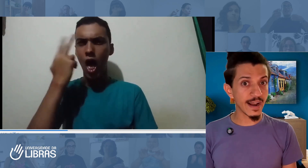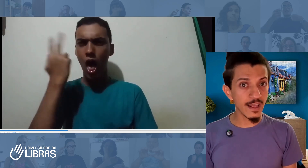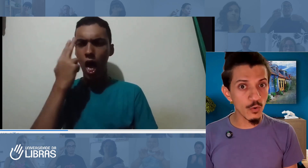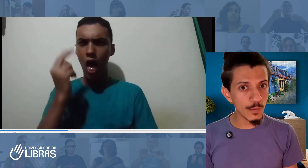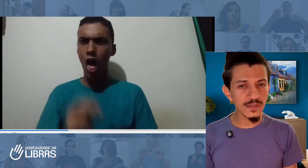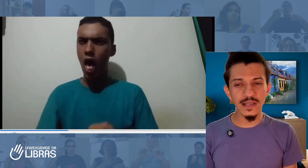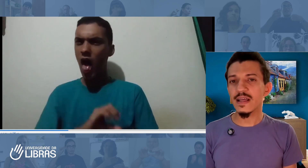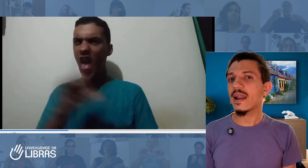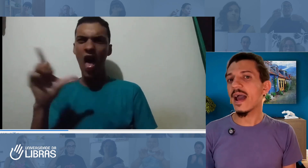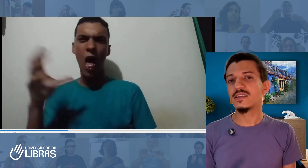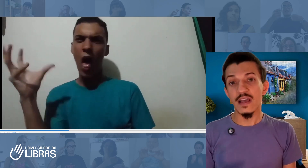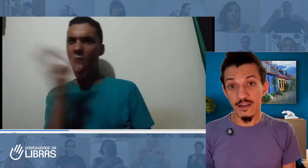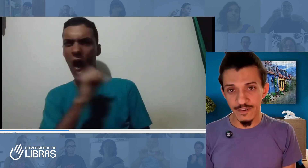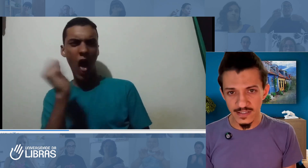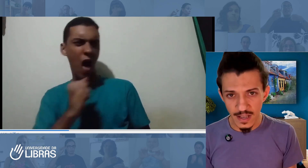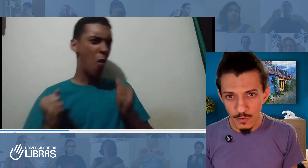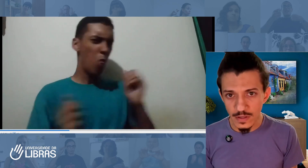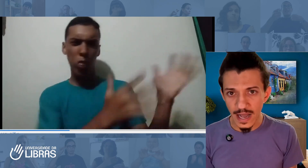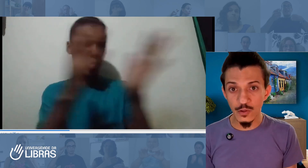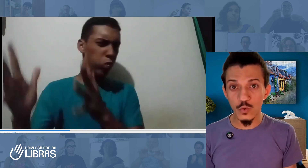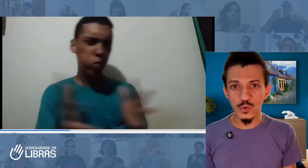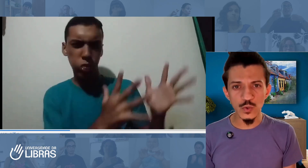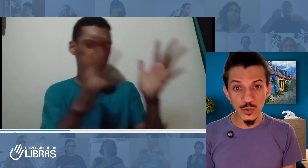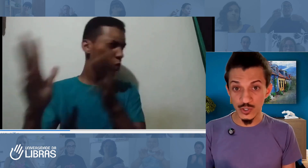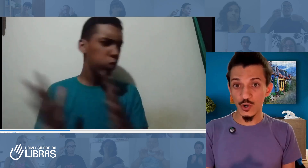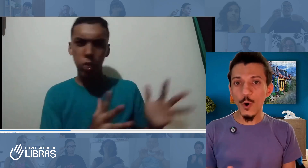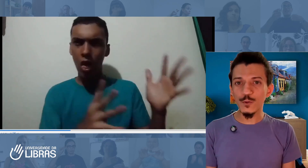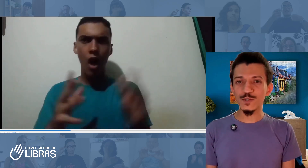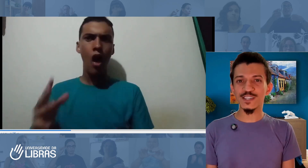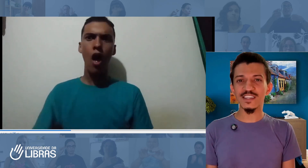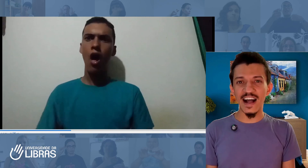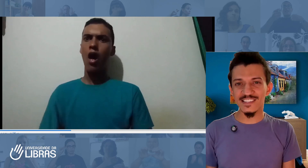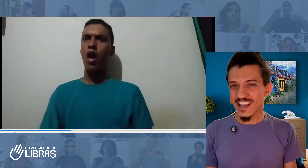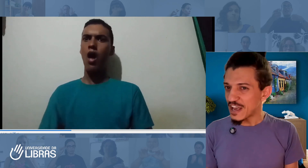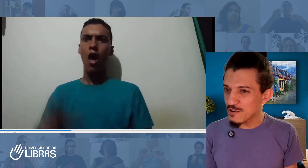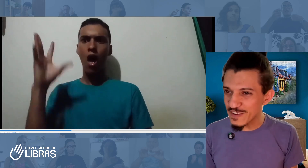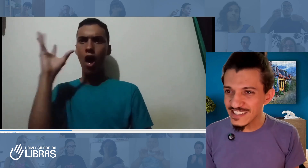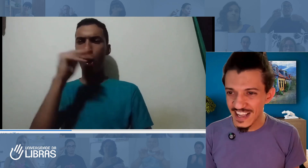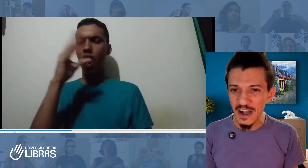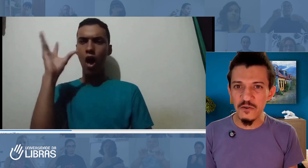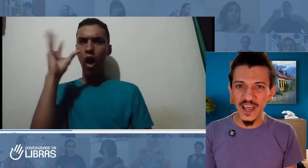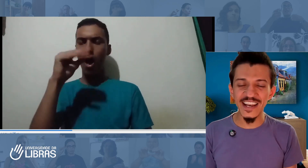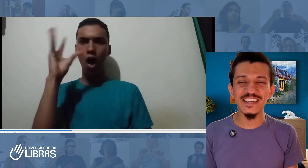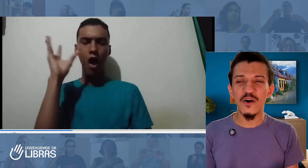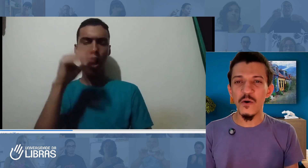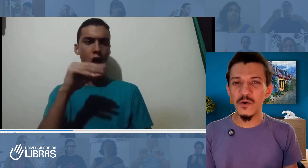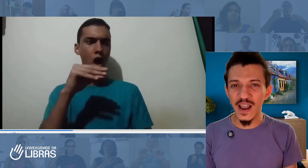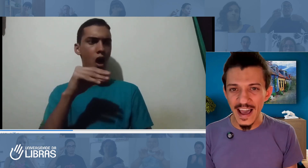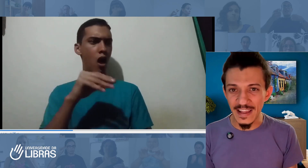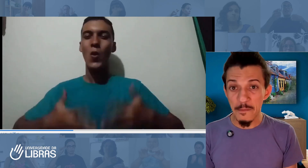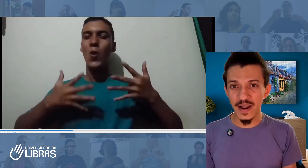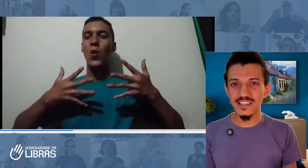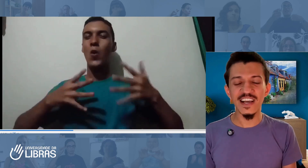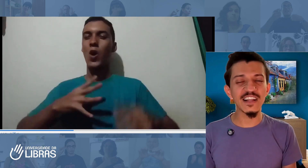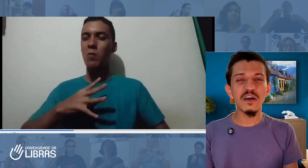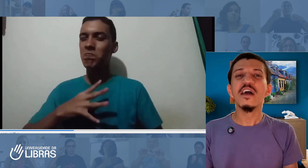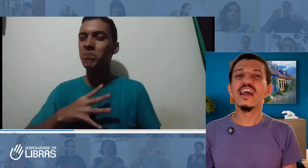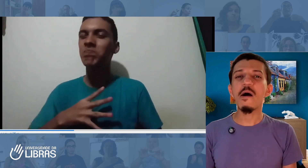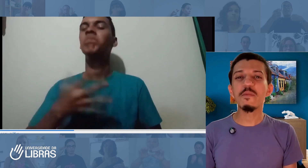grupos na internet e fazer contato com surdos de outros estados e conversar com eles online, praticando e aprimorando